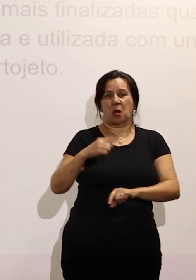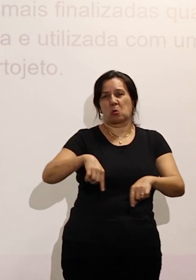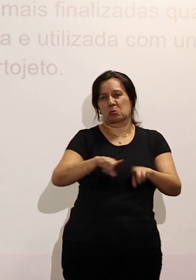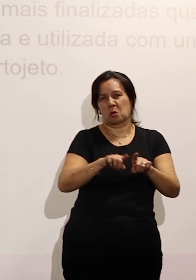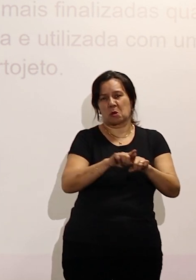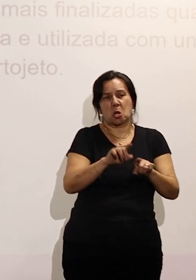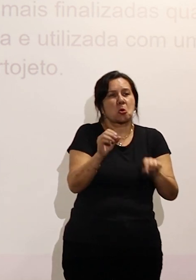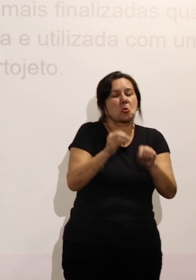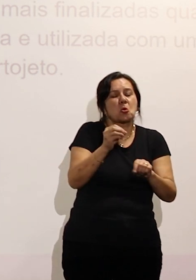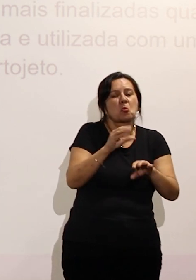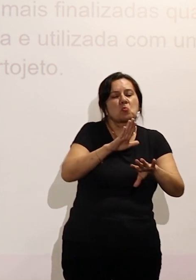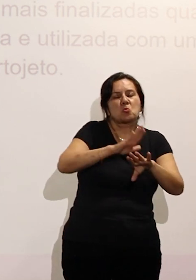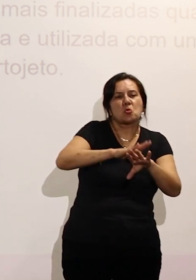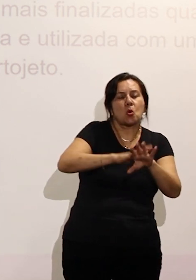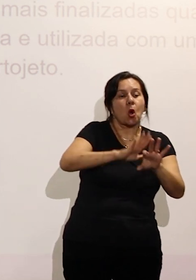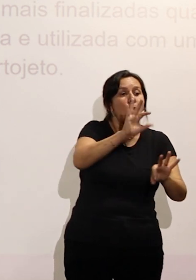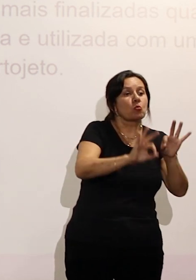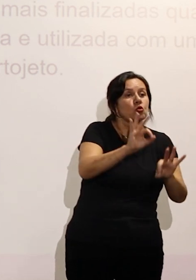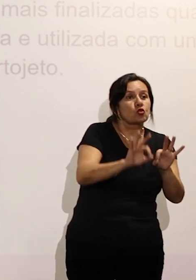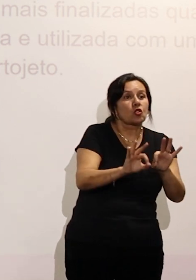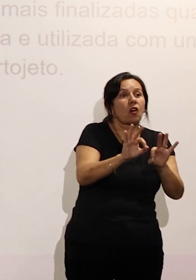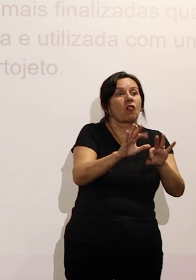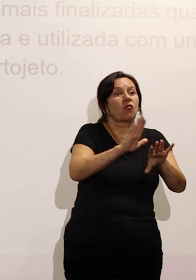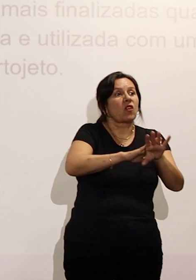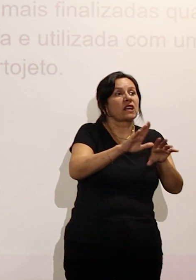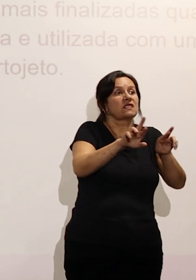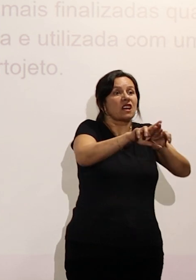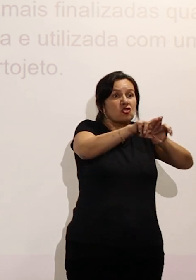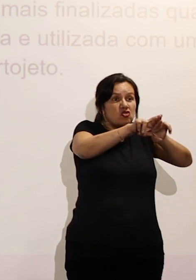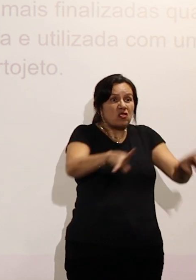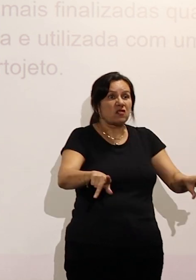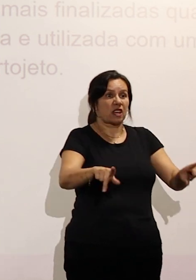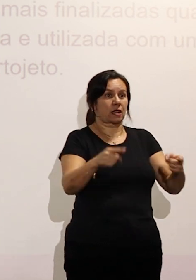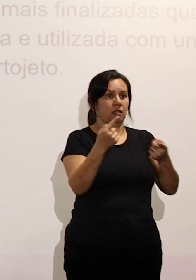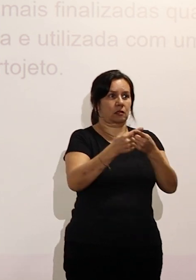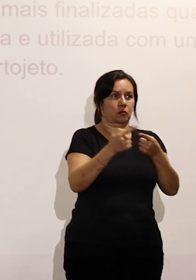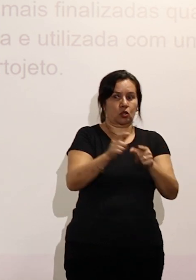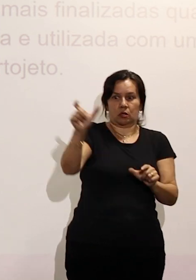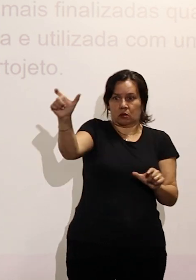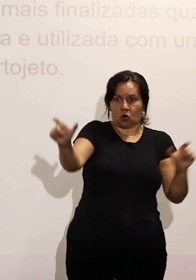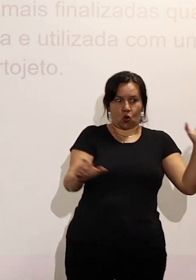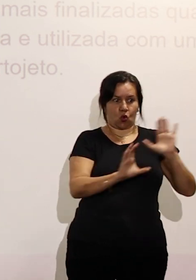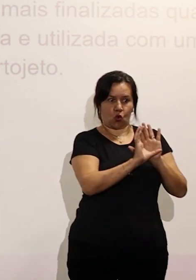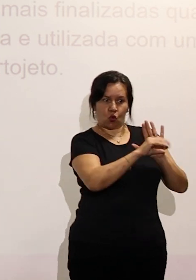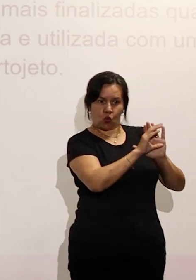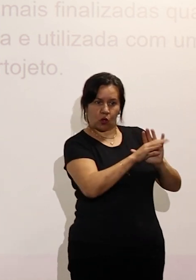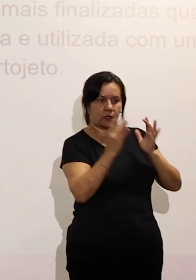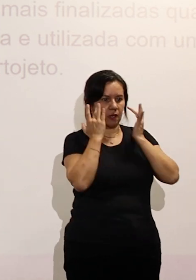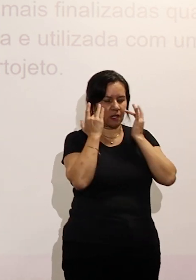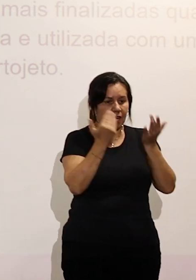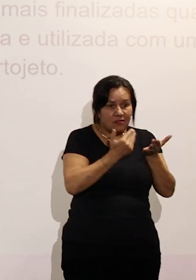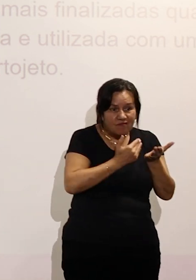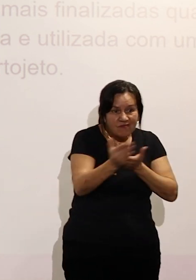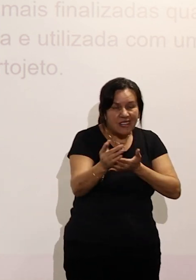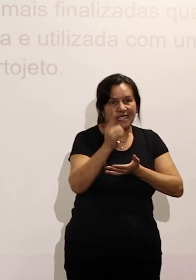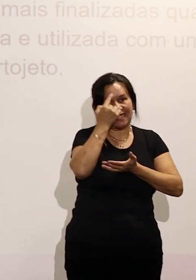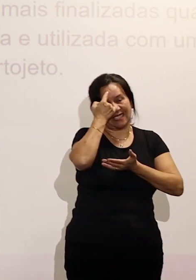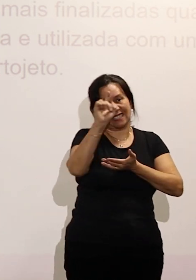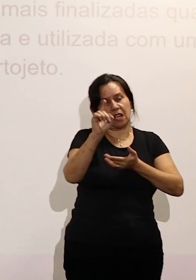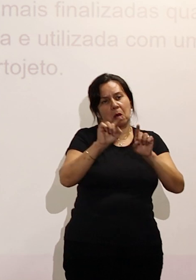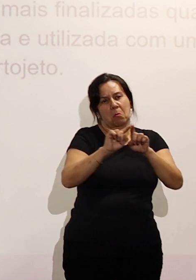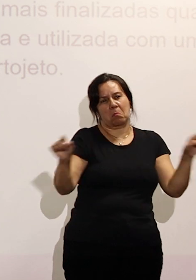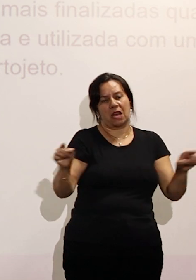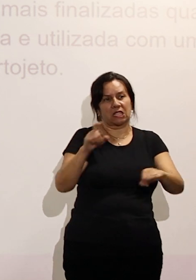a produção final, às vezes, diferenciava da cena. Por quê? Porque, muitas vezes, o concept art é uma ideia inicial, e na hora que